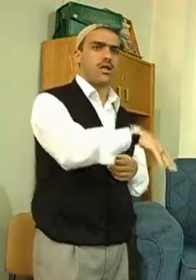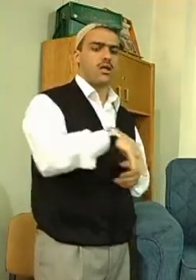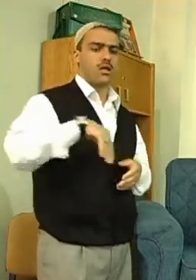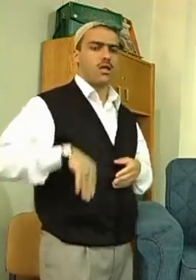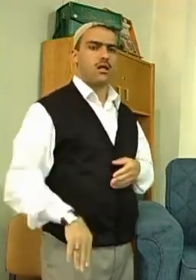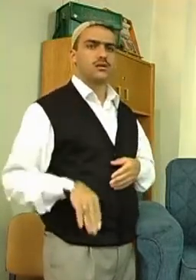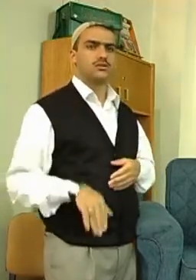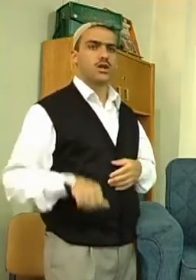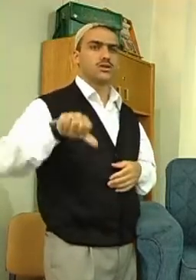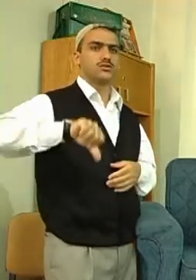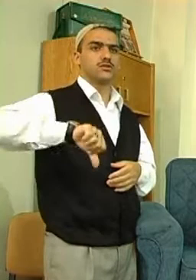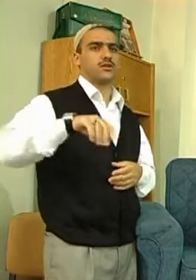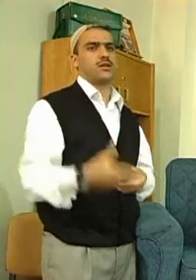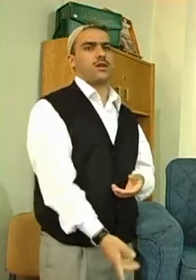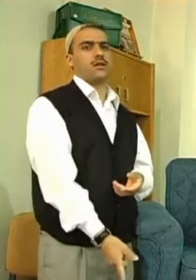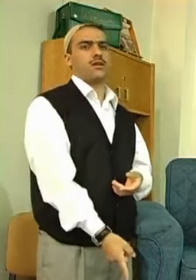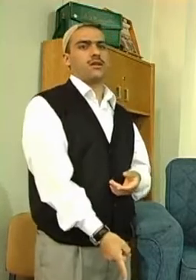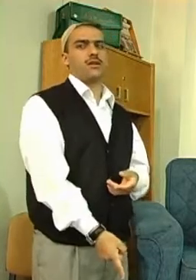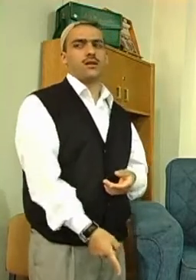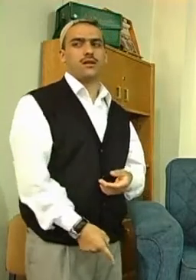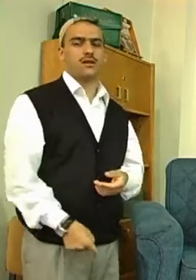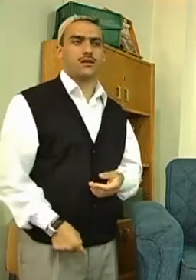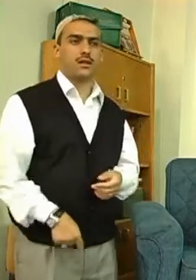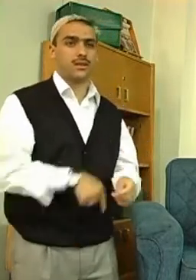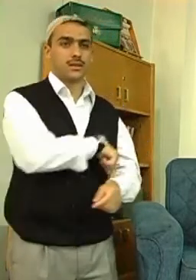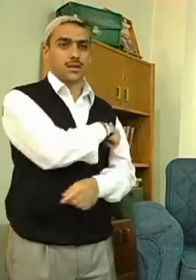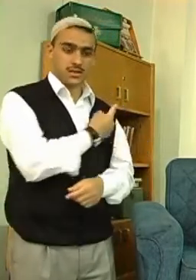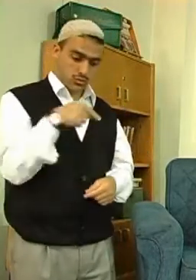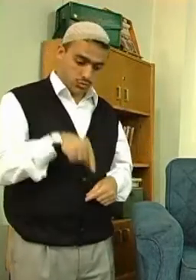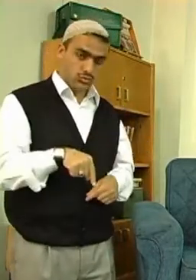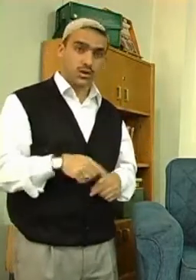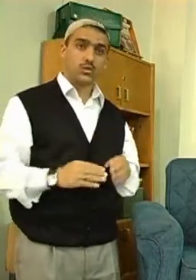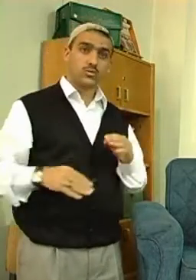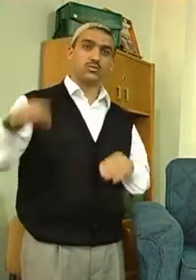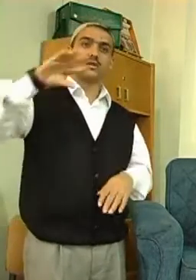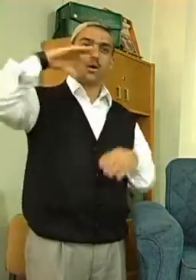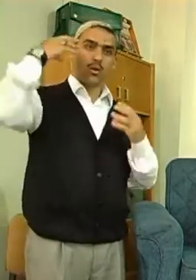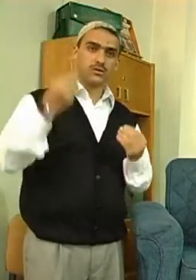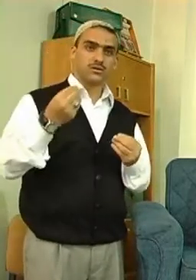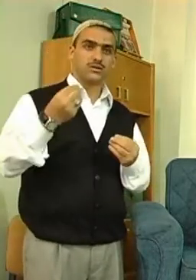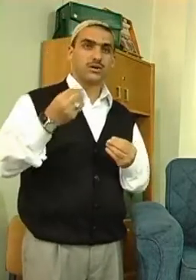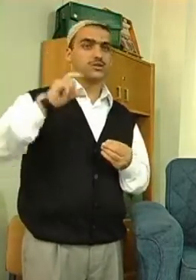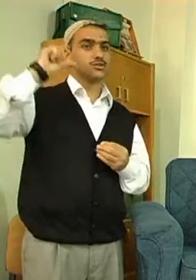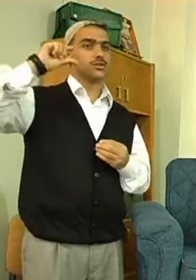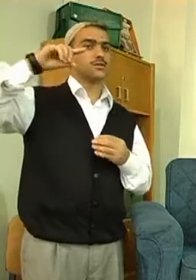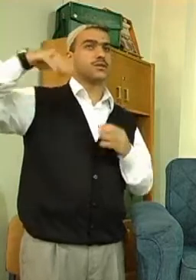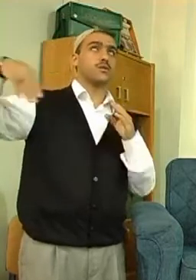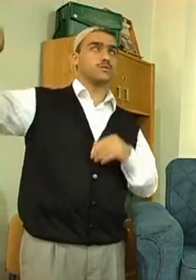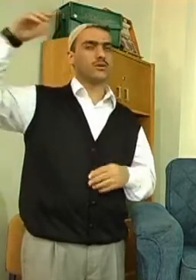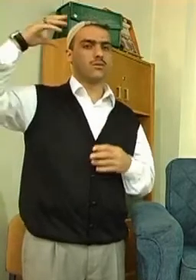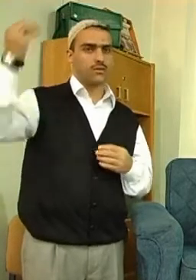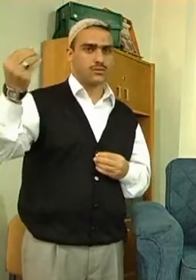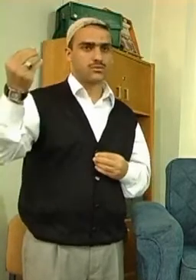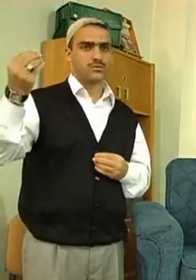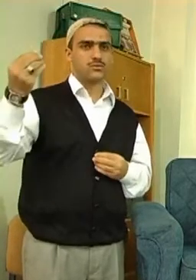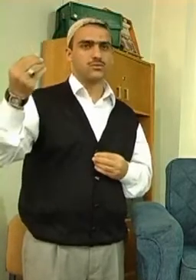mahallelerine, deyekelere konuluyor. Yani Üstad'dan burada bunu öğrendik. Alayilliğin de, esve-i safirin de dünyada insan ruhunda tahakkuk